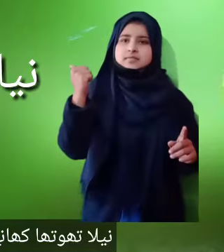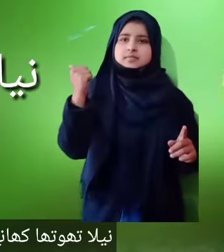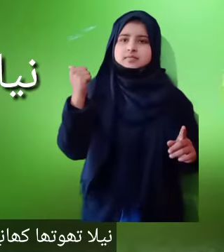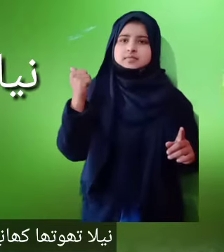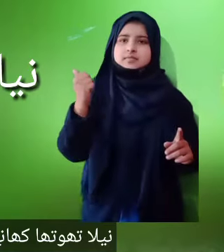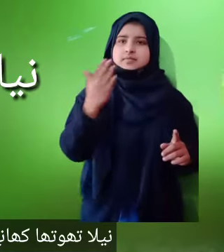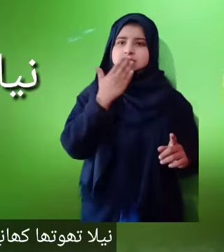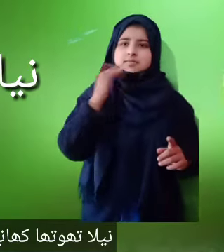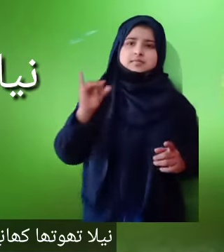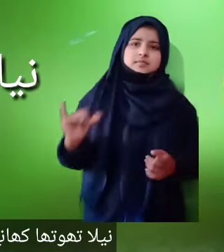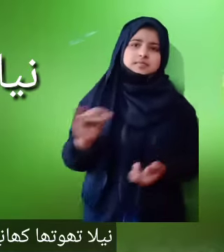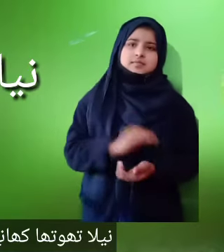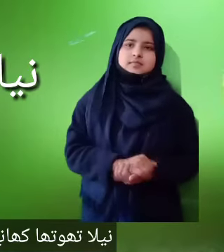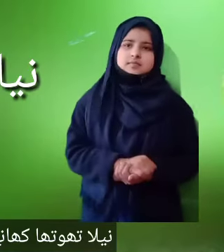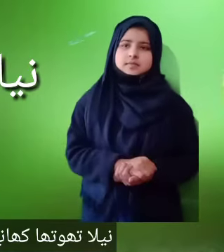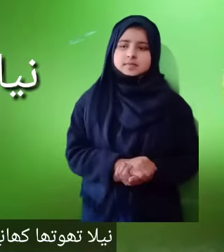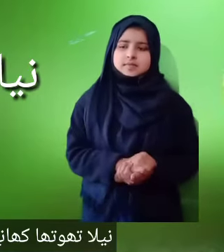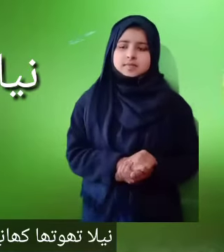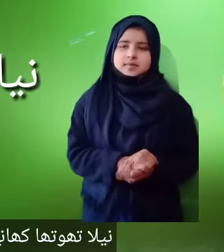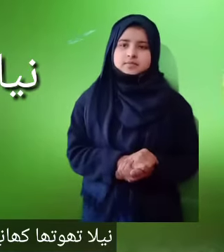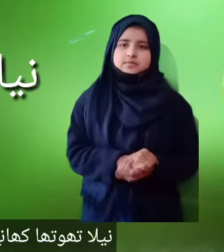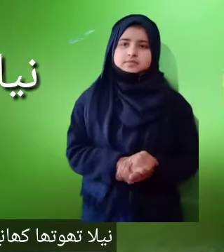मौत हो जाती है।